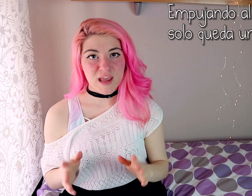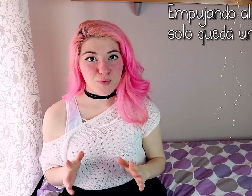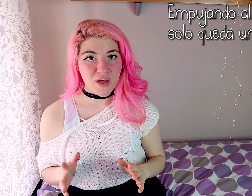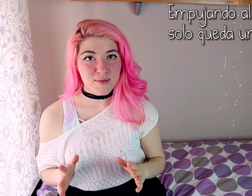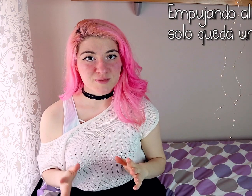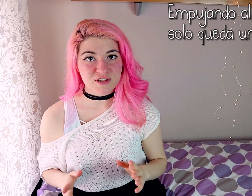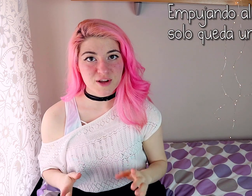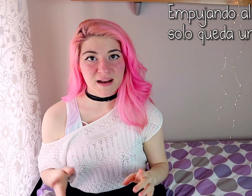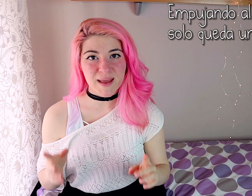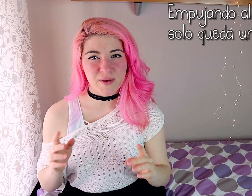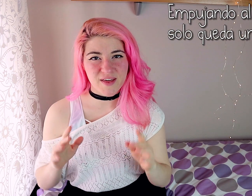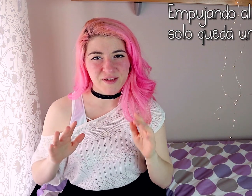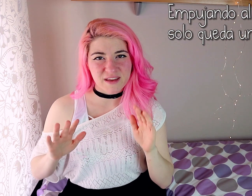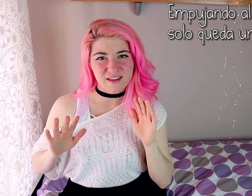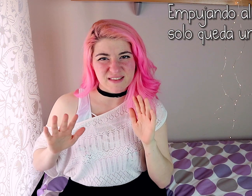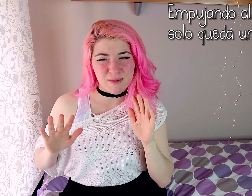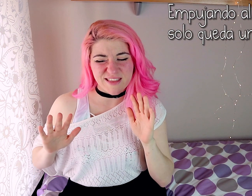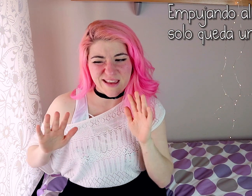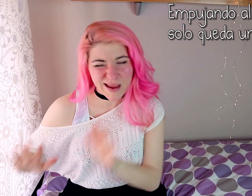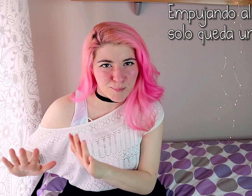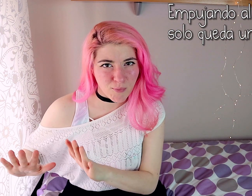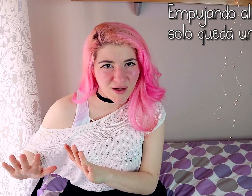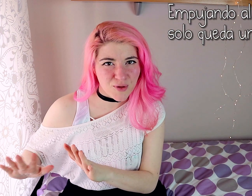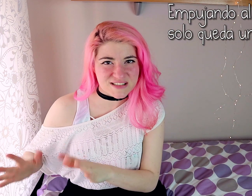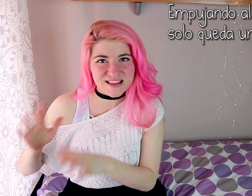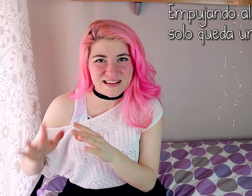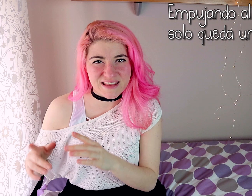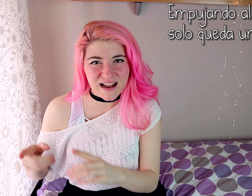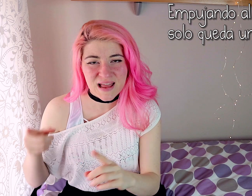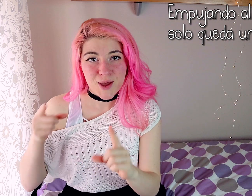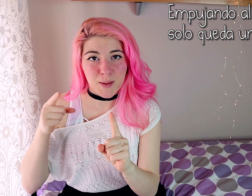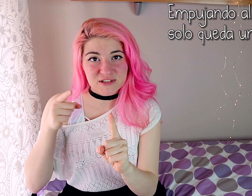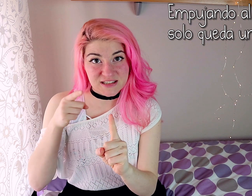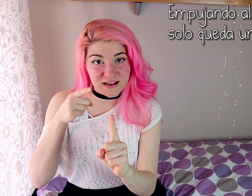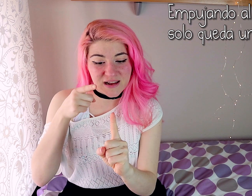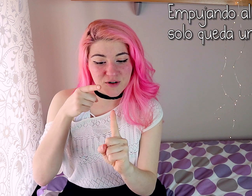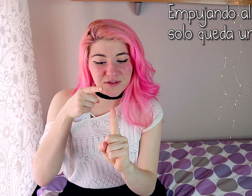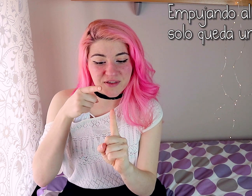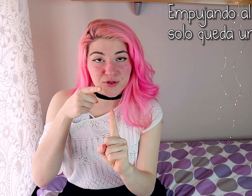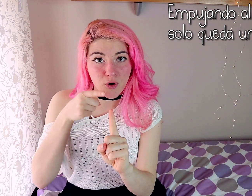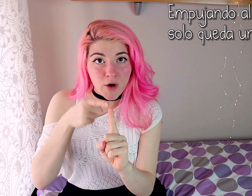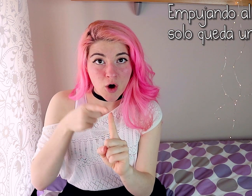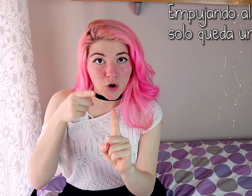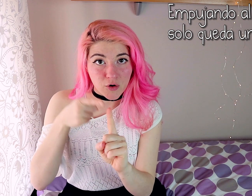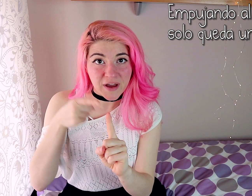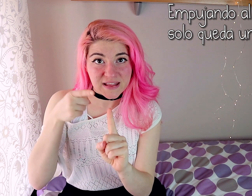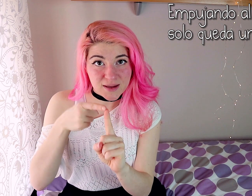Empujando al mismo sitio, ¿vale? En vez de decir directamente empujando así tan literal, vamos a asignarlo diciendo objetivo